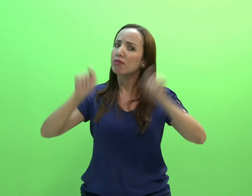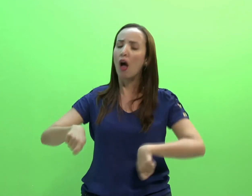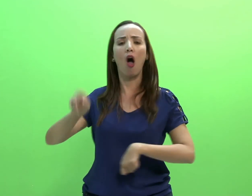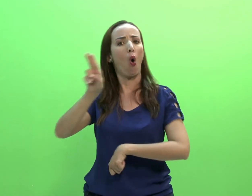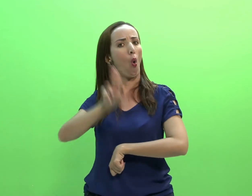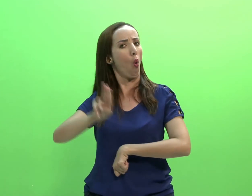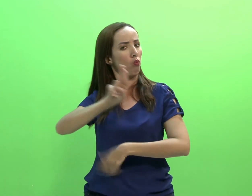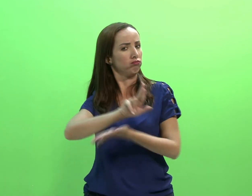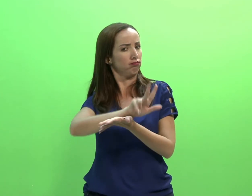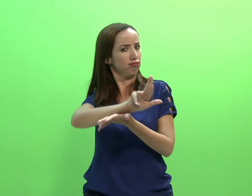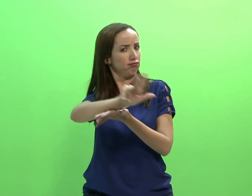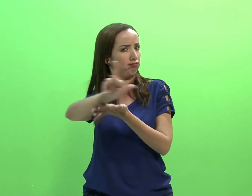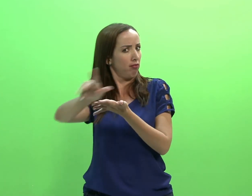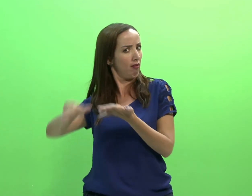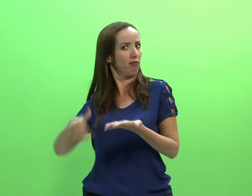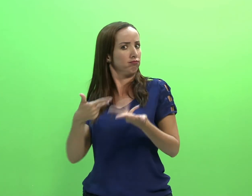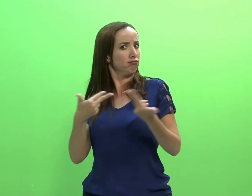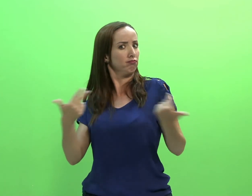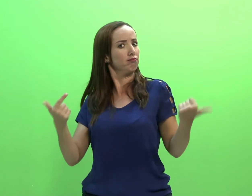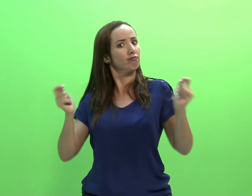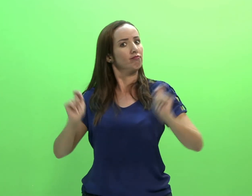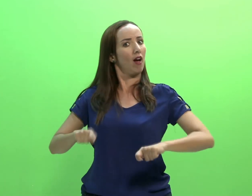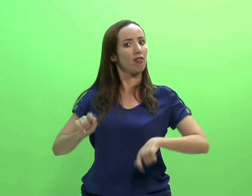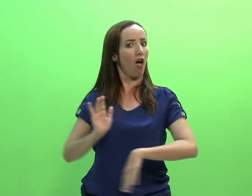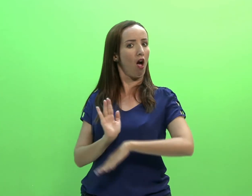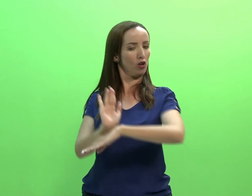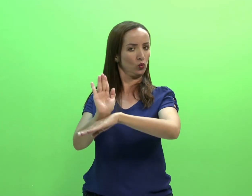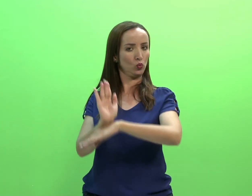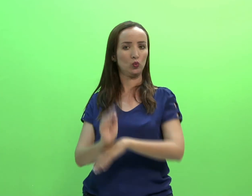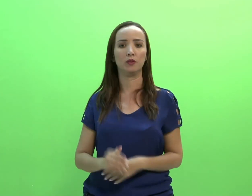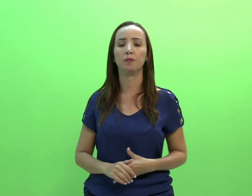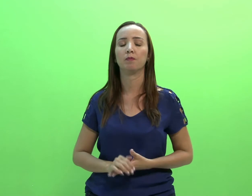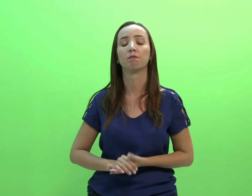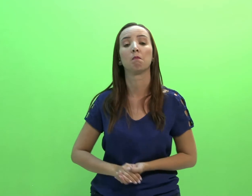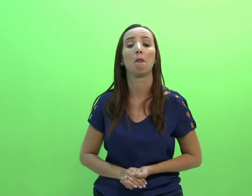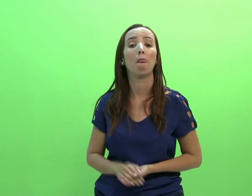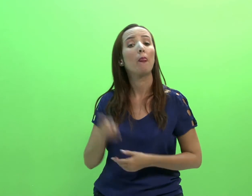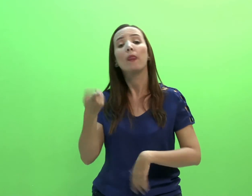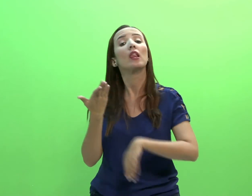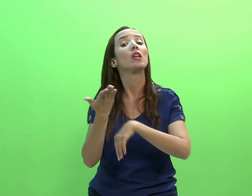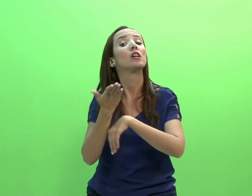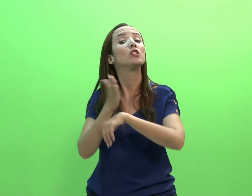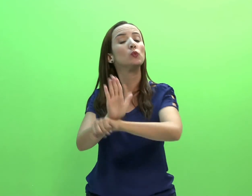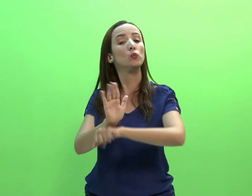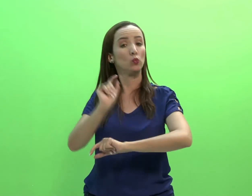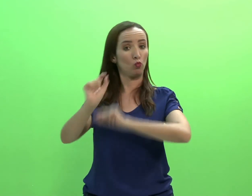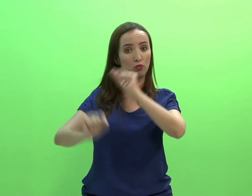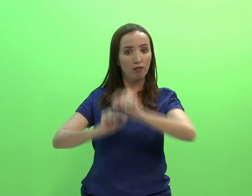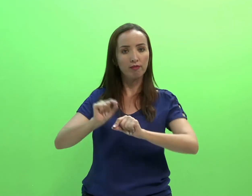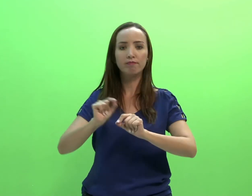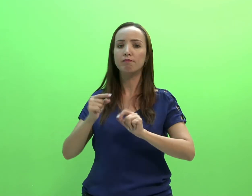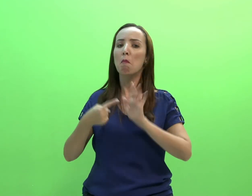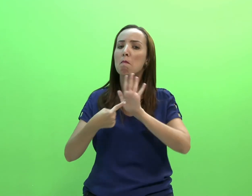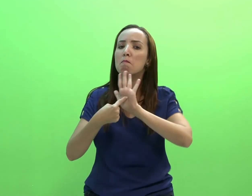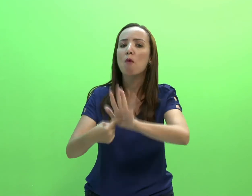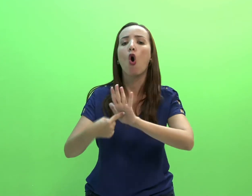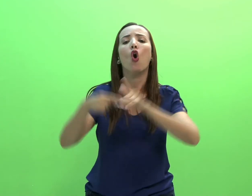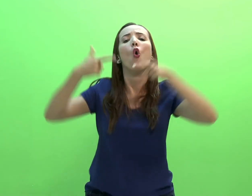No rodapé também dá para se utilizar para vários fins, para auxiliá-lo. Irá